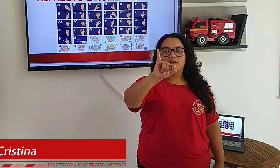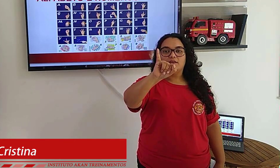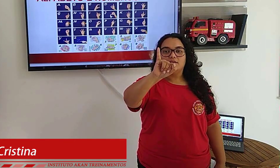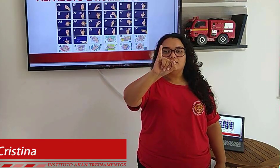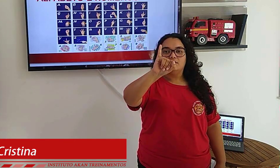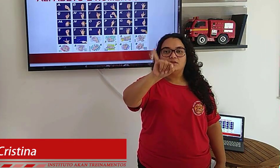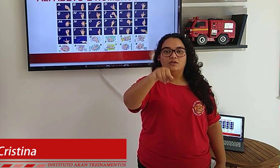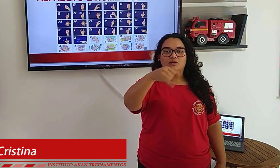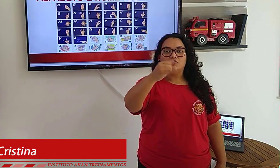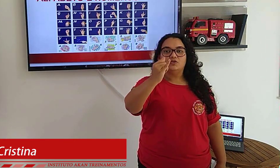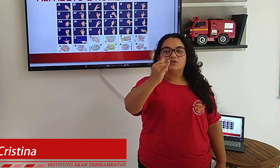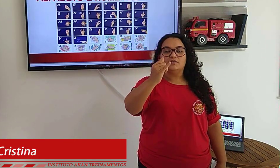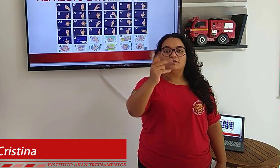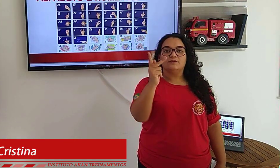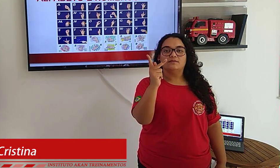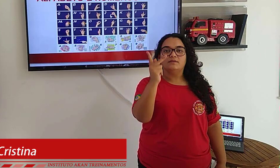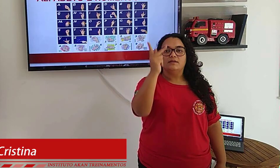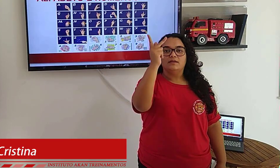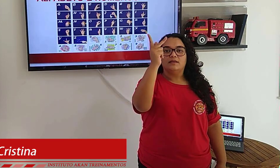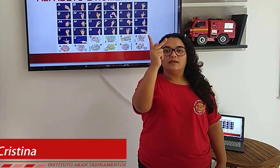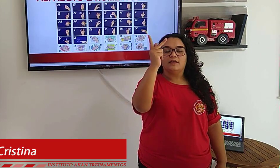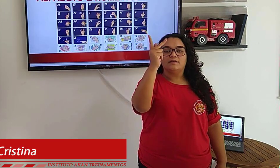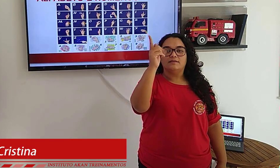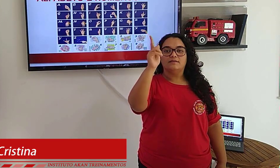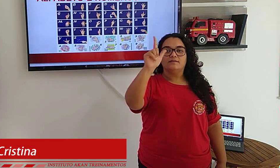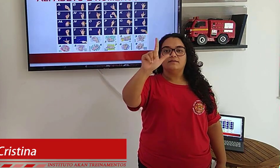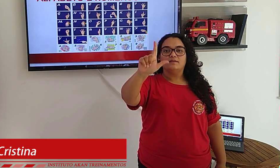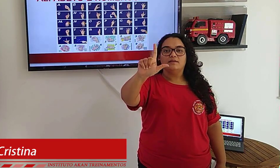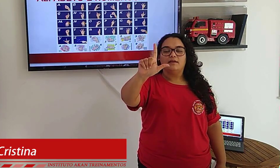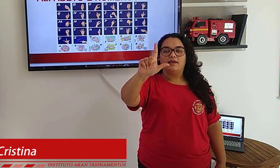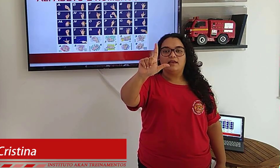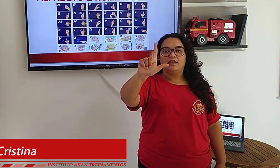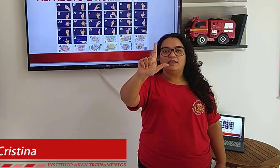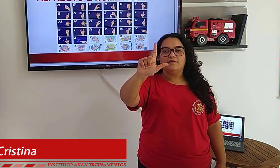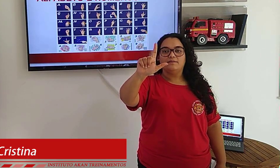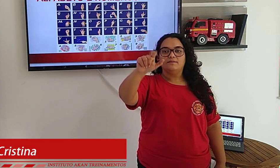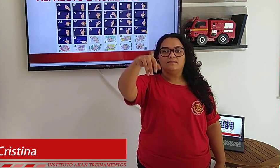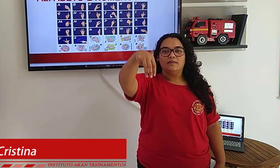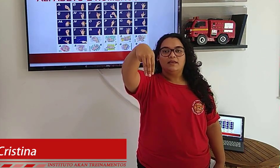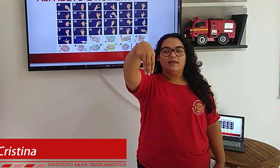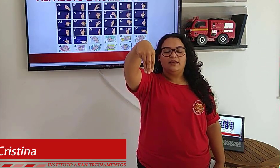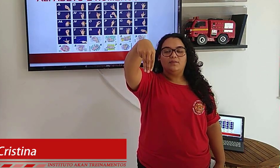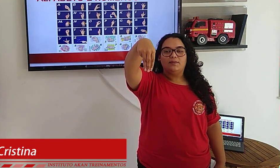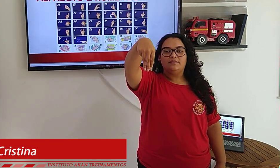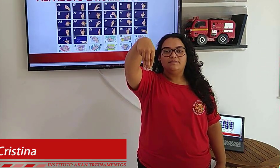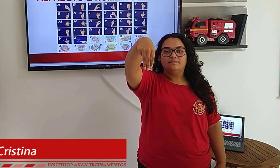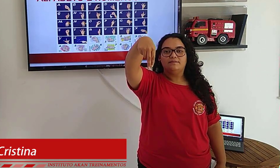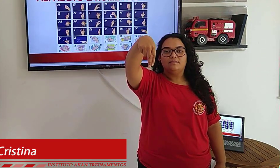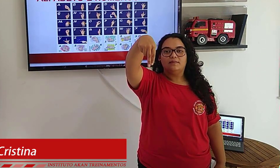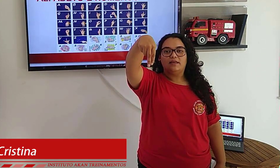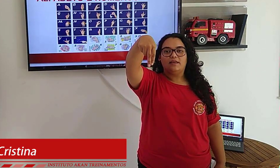I, J, K, L, M,